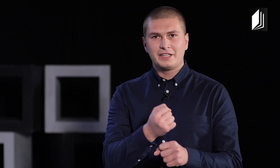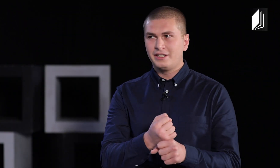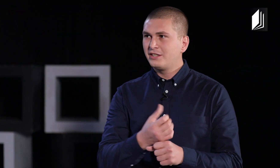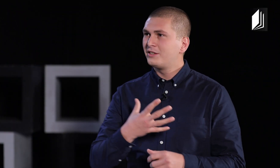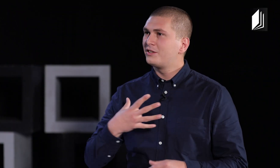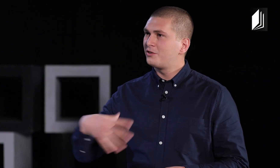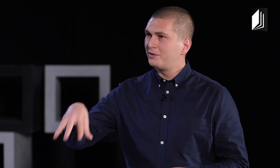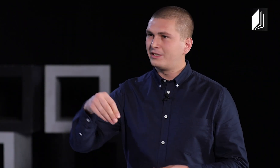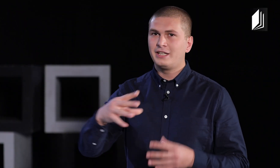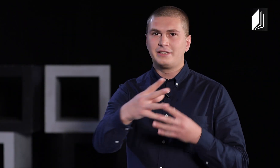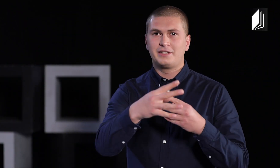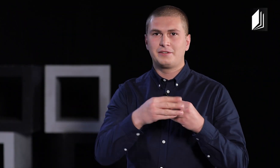გააკეთეთ ჩვენთან ერთად.